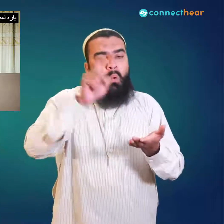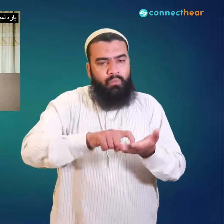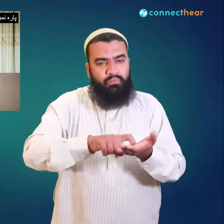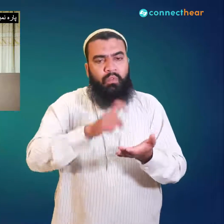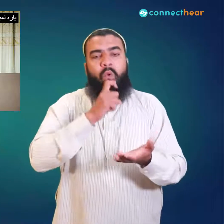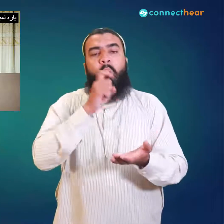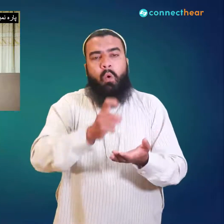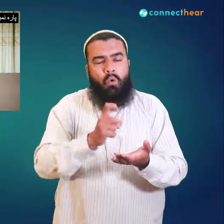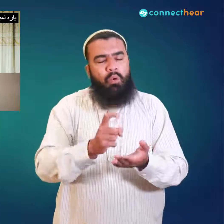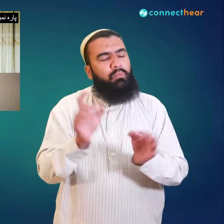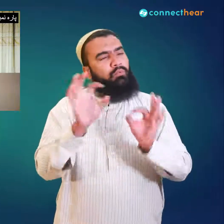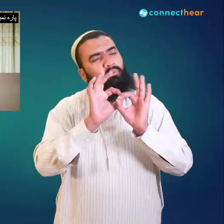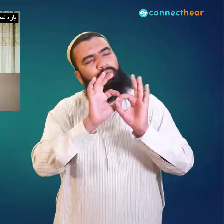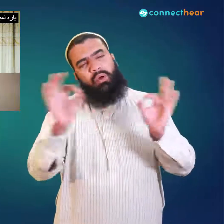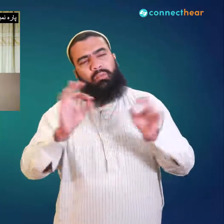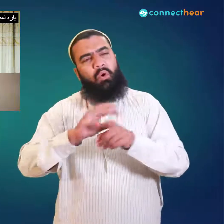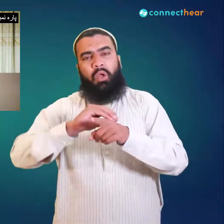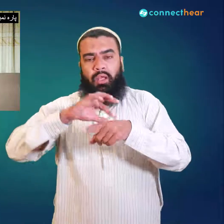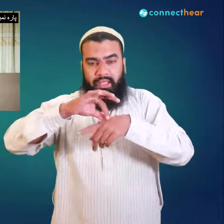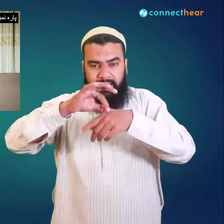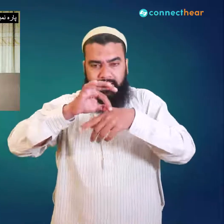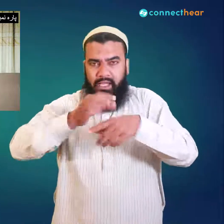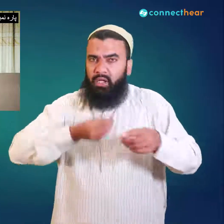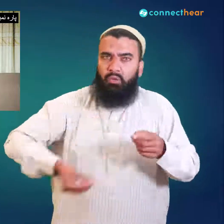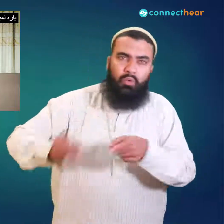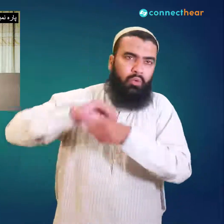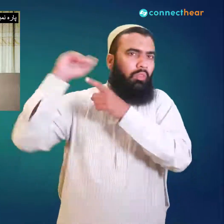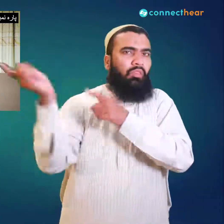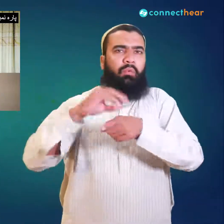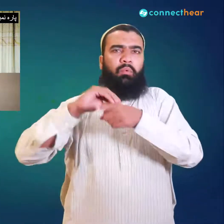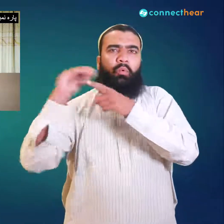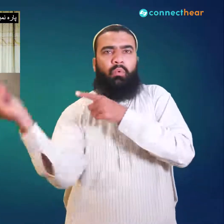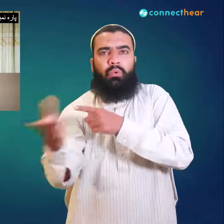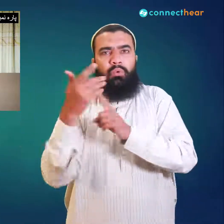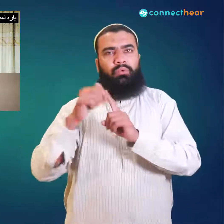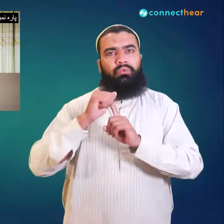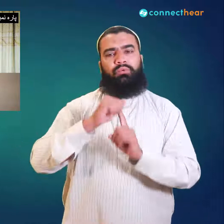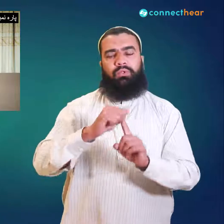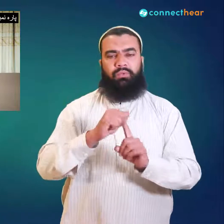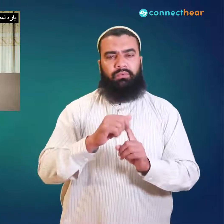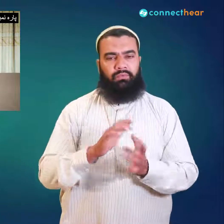اس سے فائدہ اہل ایمان ہی اٹھائیں گے۔